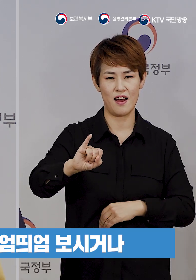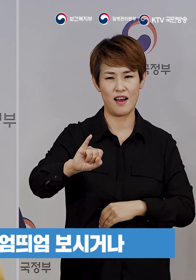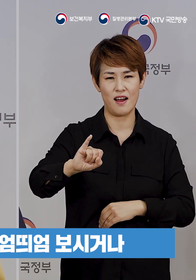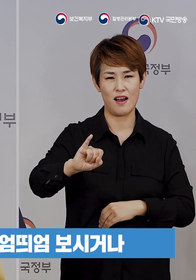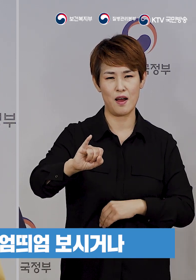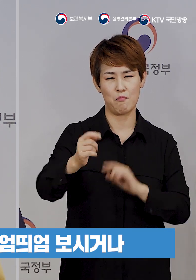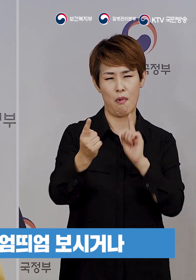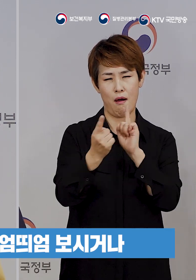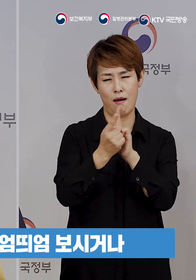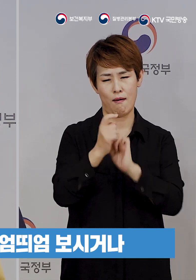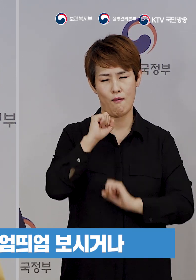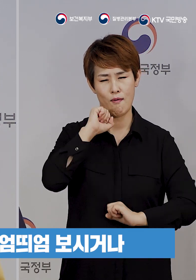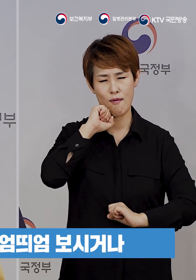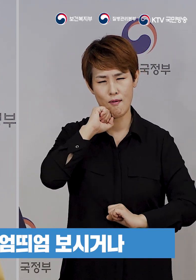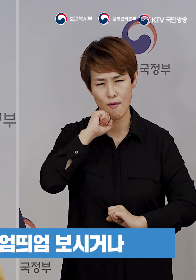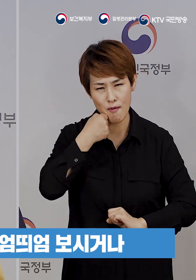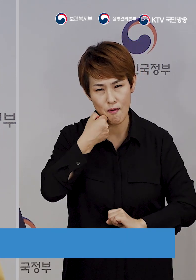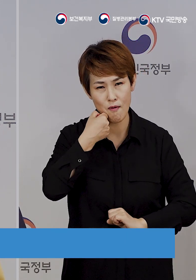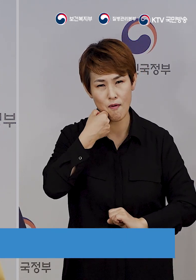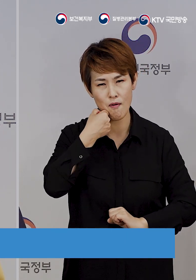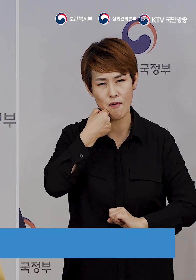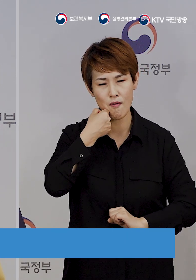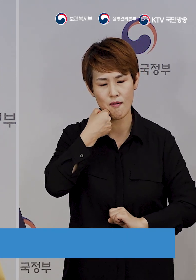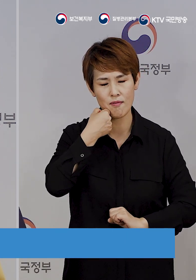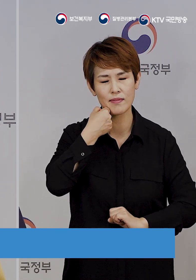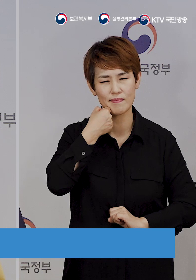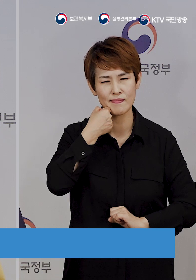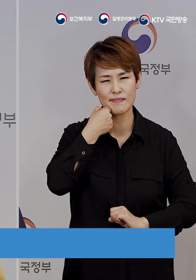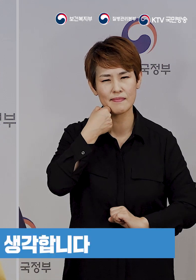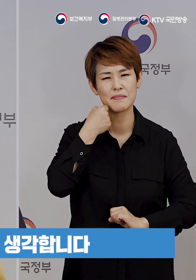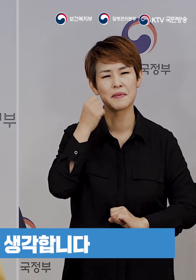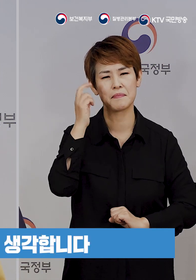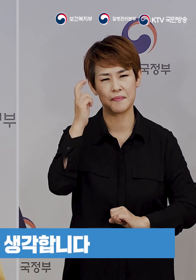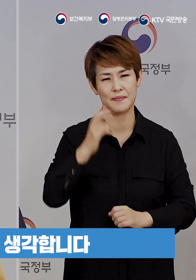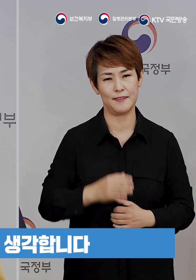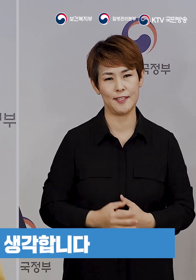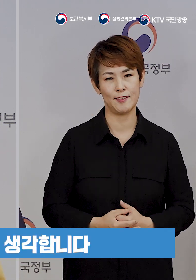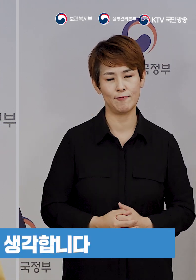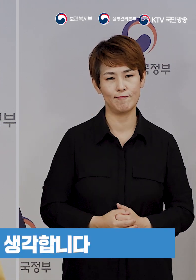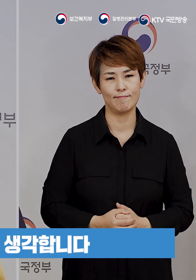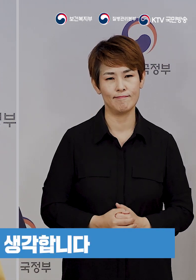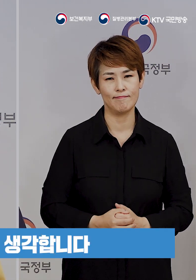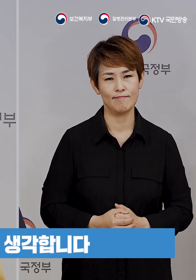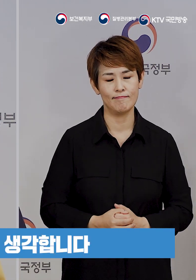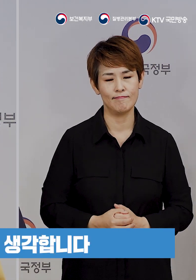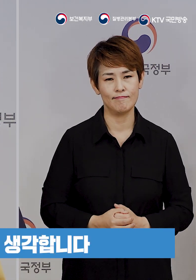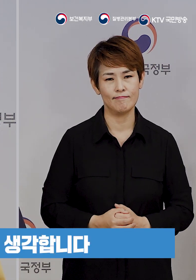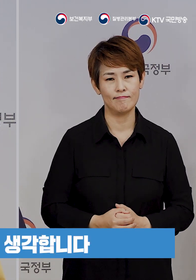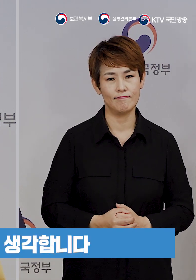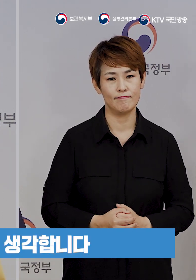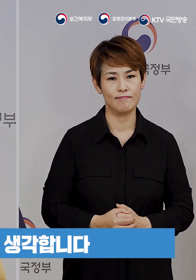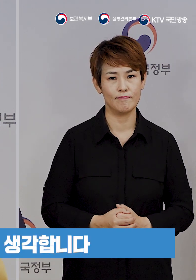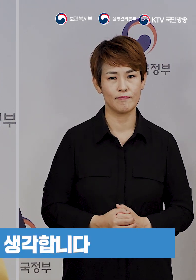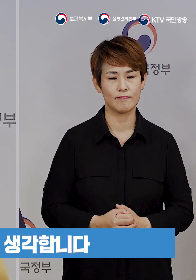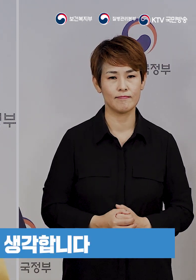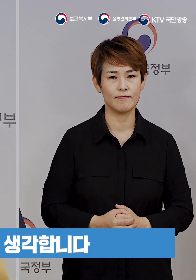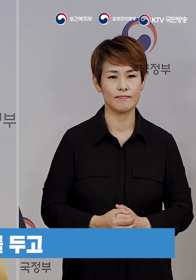과거보다 훨씬 띄엄띄엄 보시거나 제대로 보지 못하셨던 그런 어르신들이 많으셨으리라고 생각을